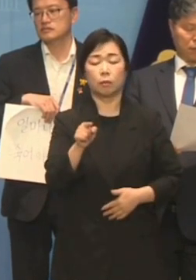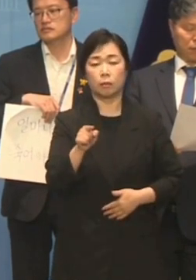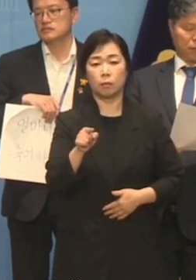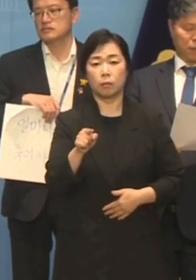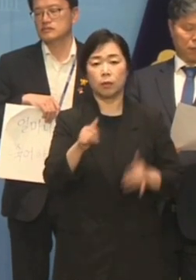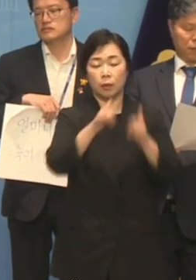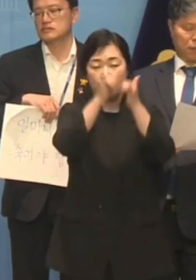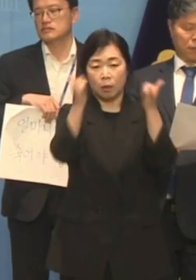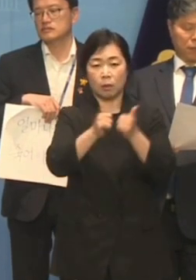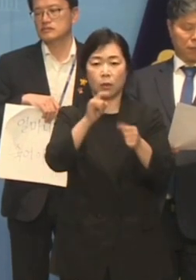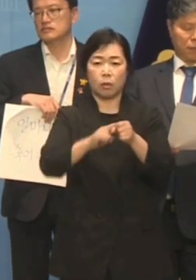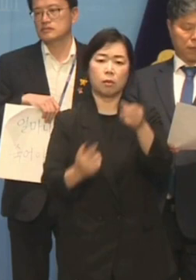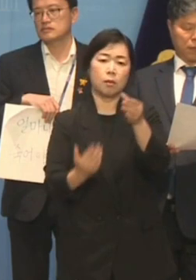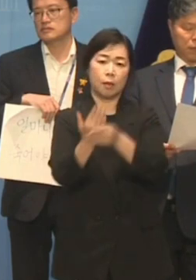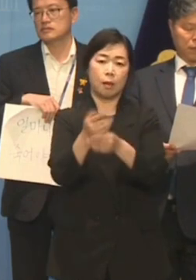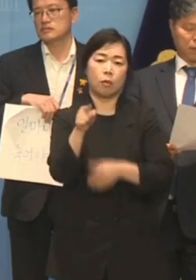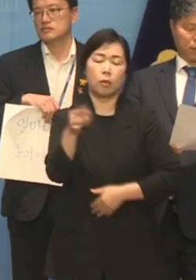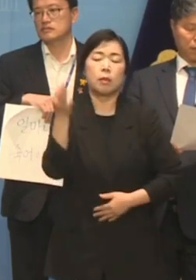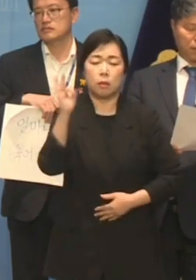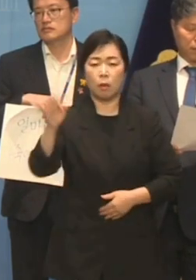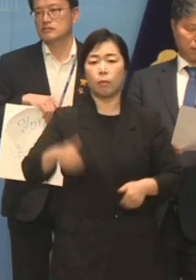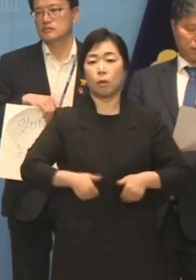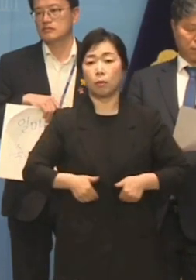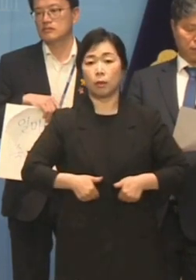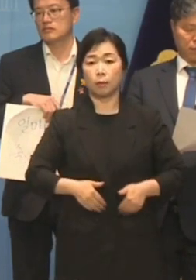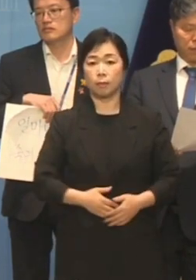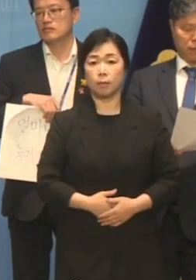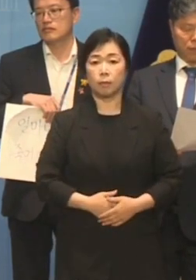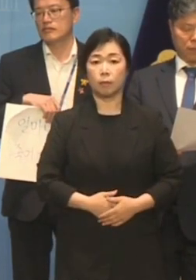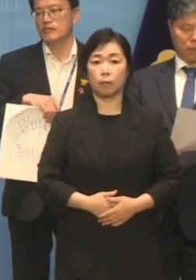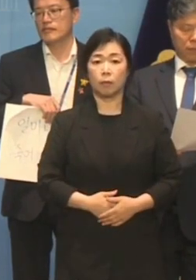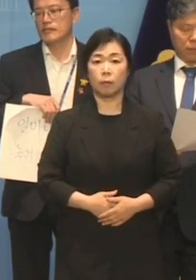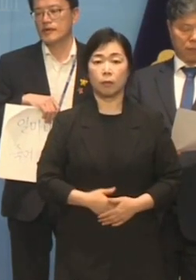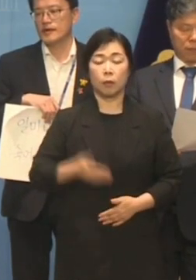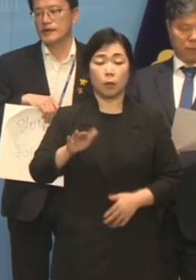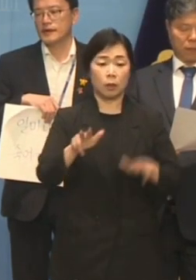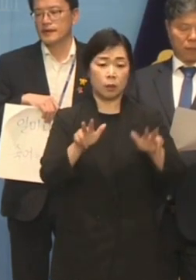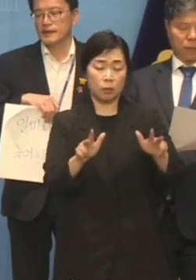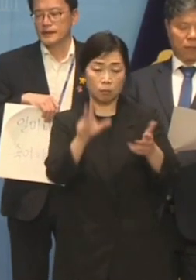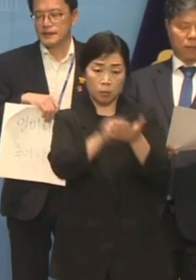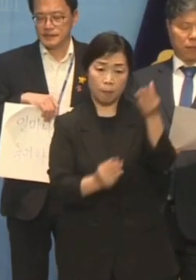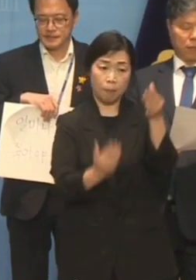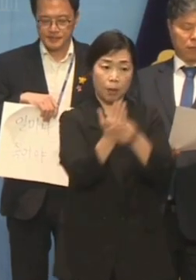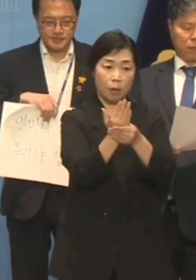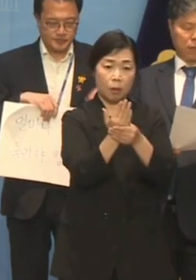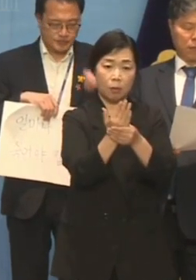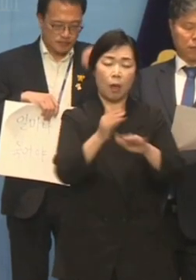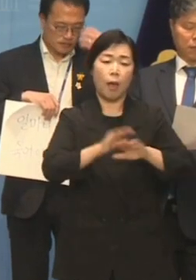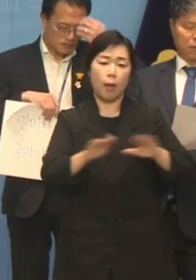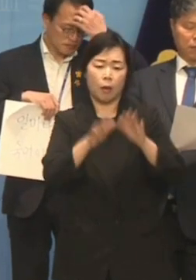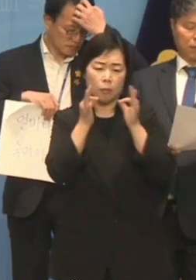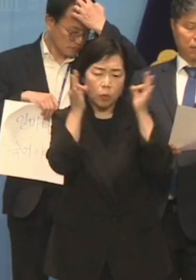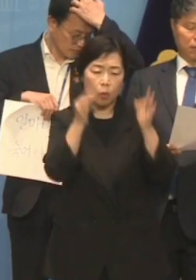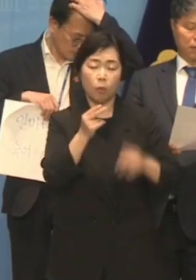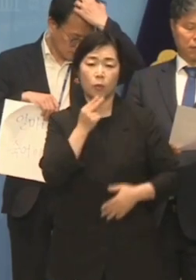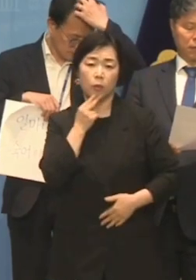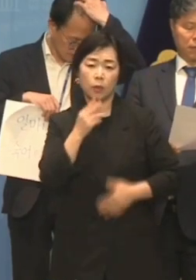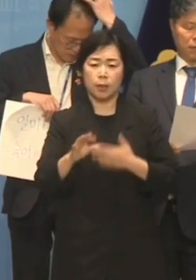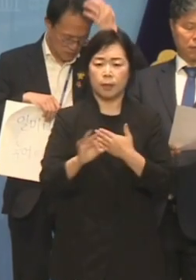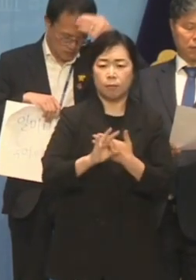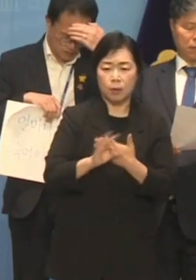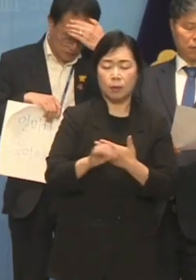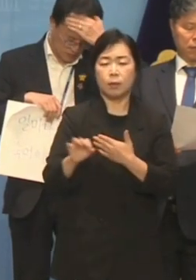합니다. 사태가 이 지경인데도 윤석열 정부는 직면한 사회적 재난을 수습하기는커녕